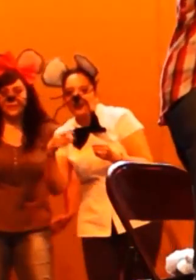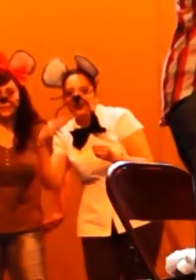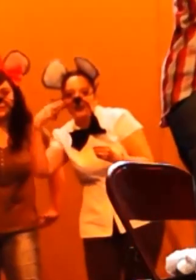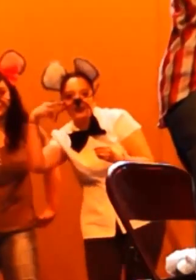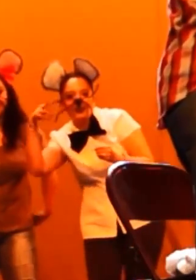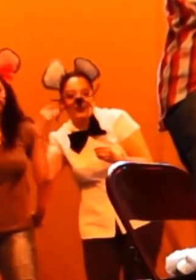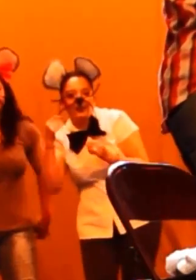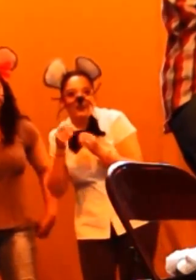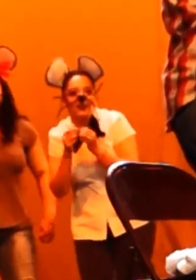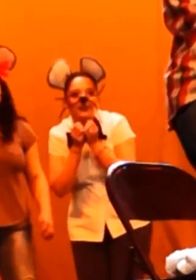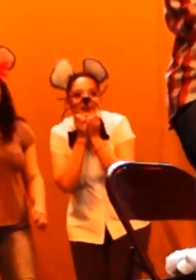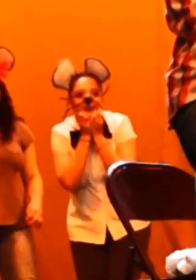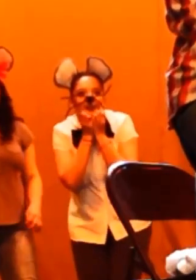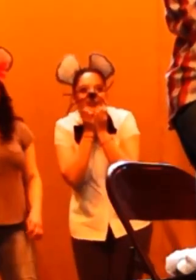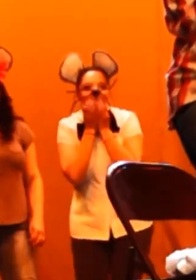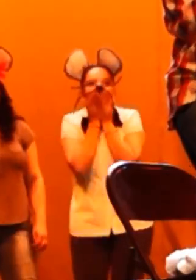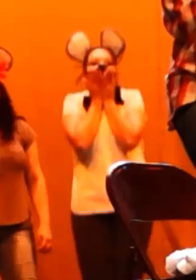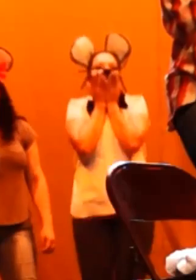¿Dulces? Déjame ver.